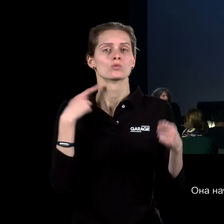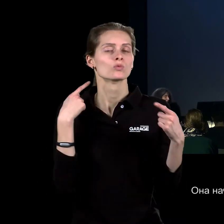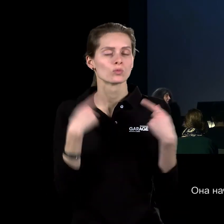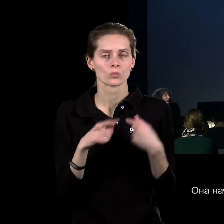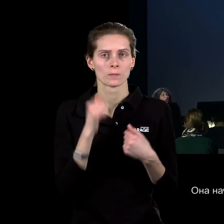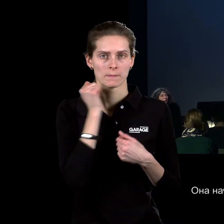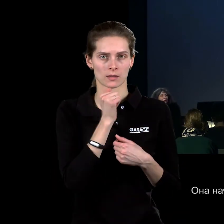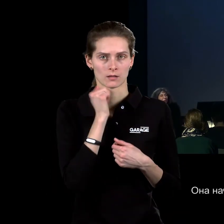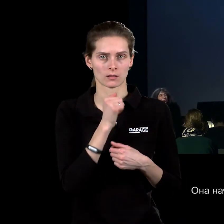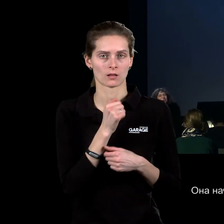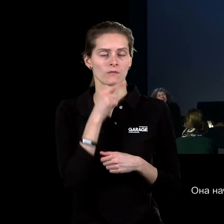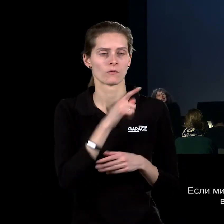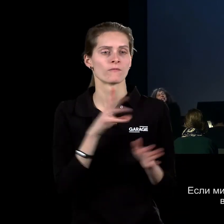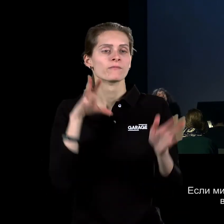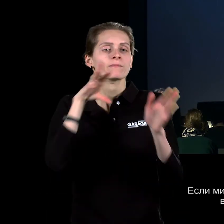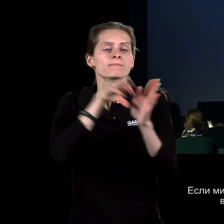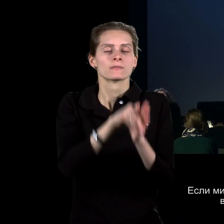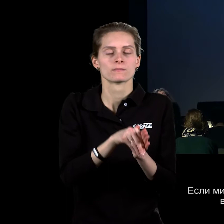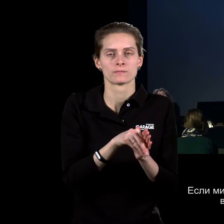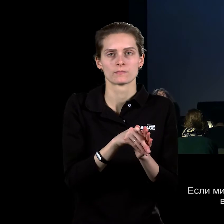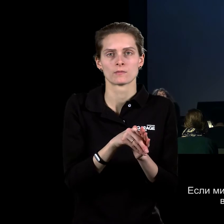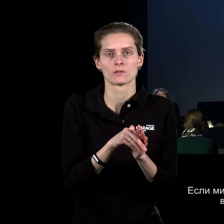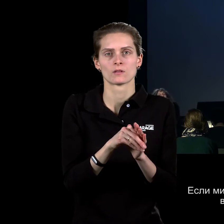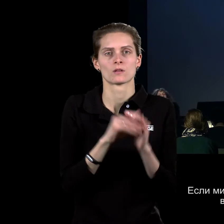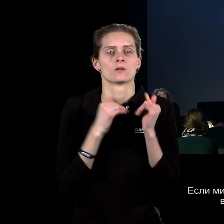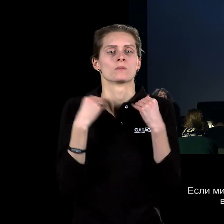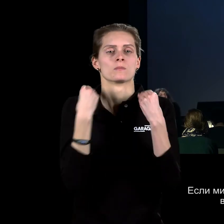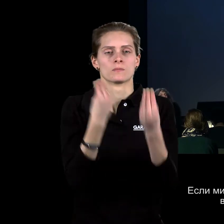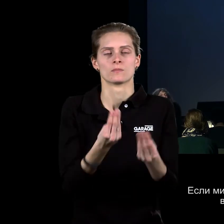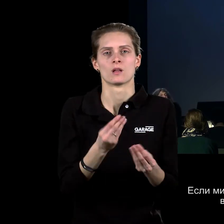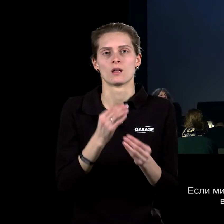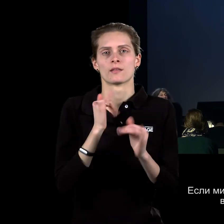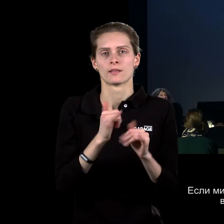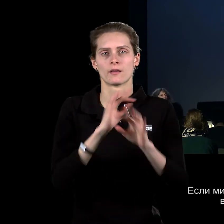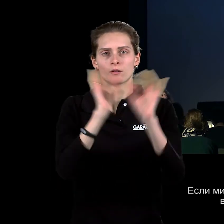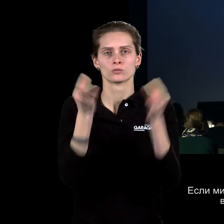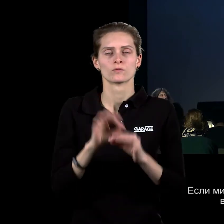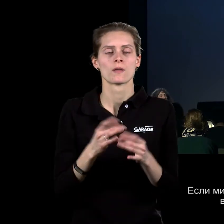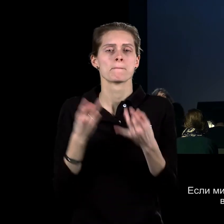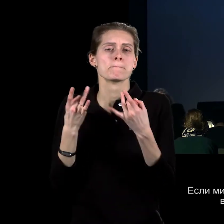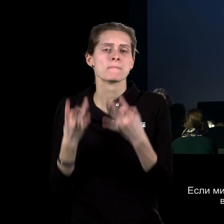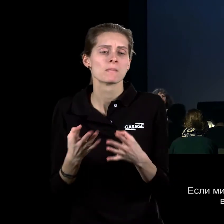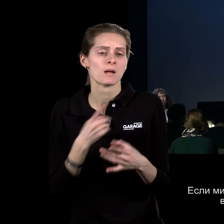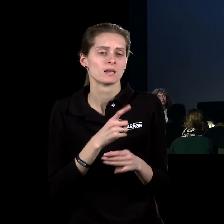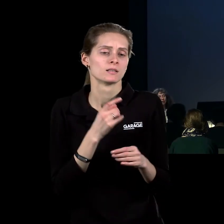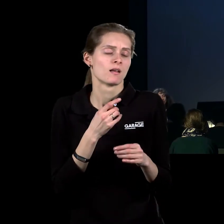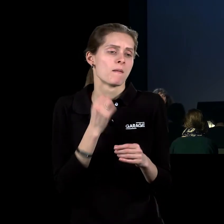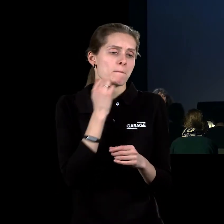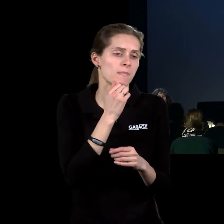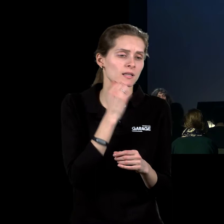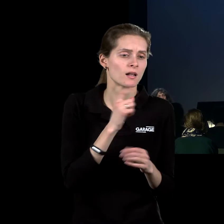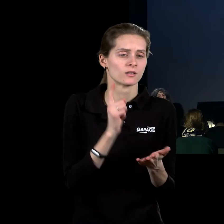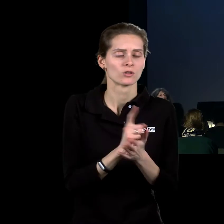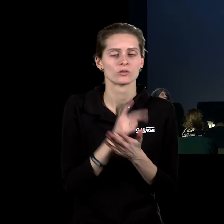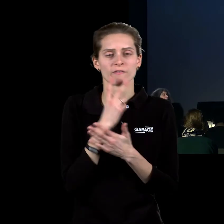ее вкладов в искусство, да, если минимализм — это всегда материалы, которые должны выглядеть как можно более промышленными,